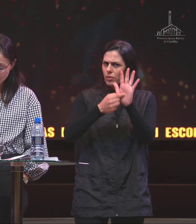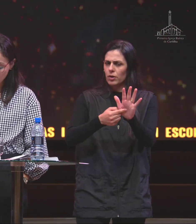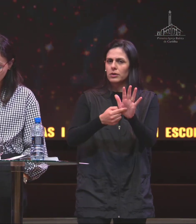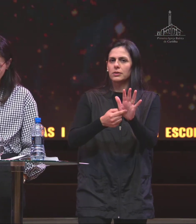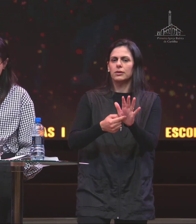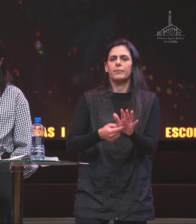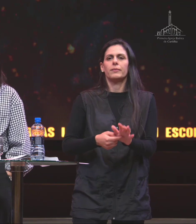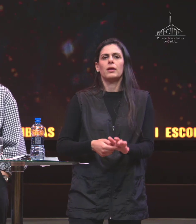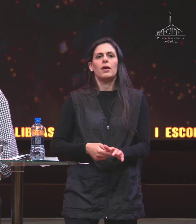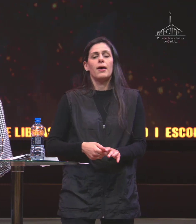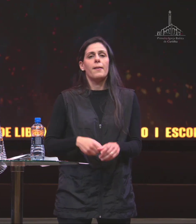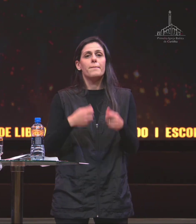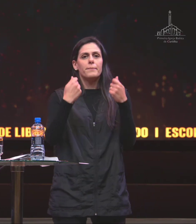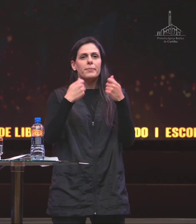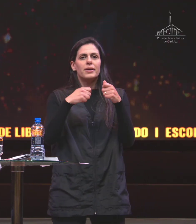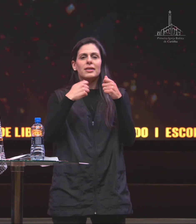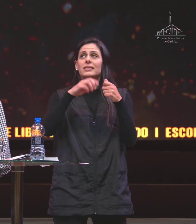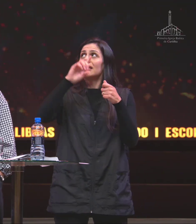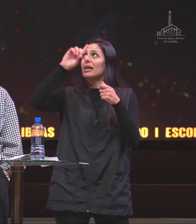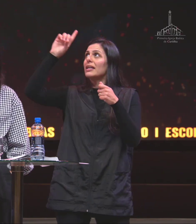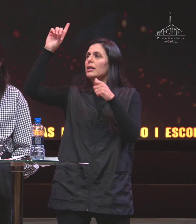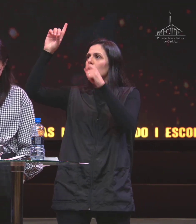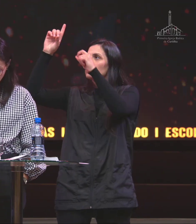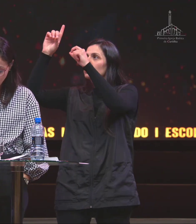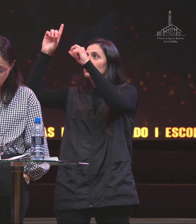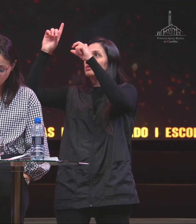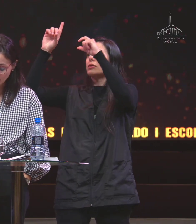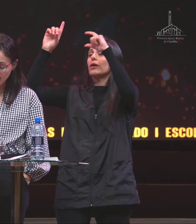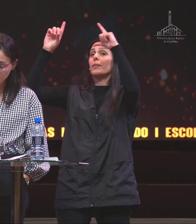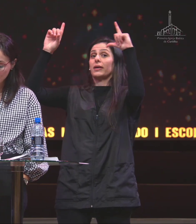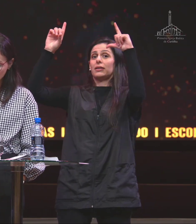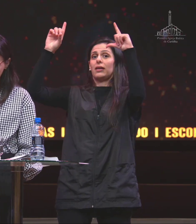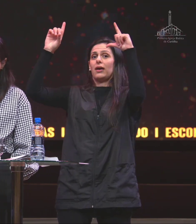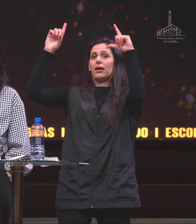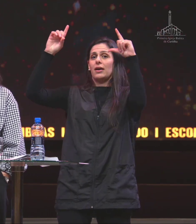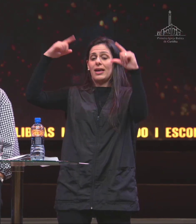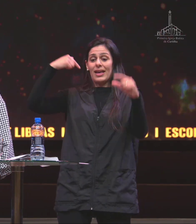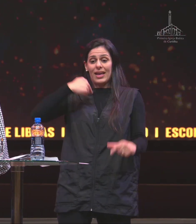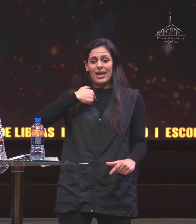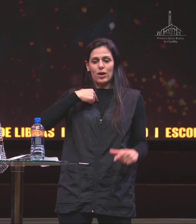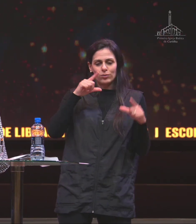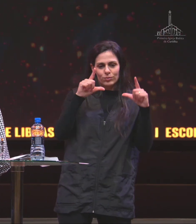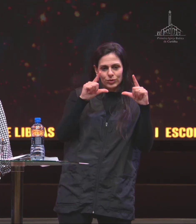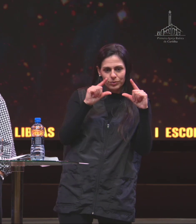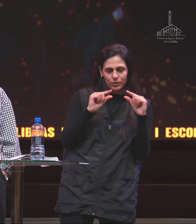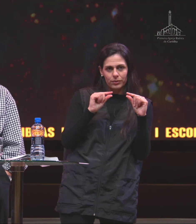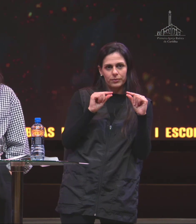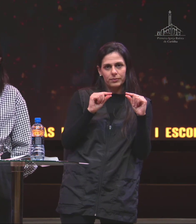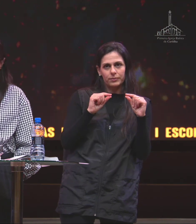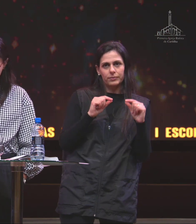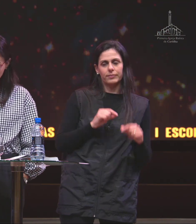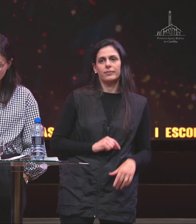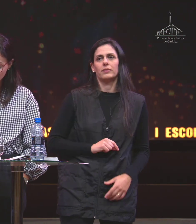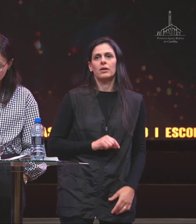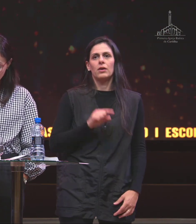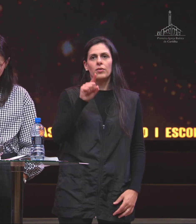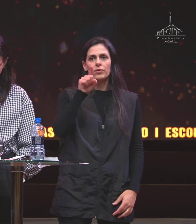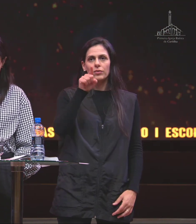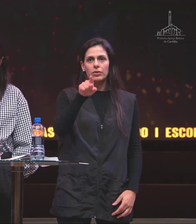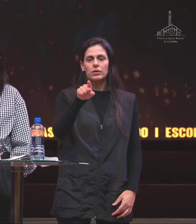Como que fala? Já até esqueci o que eu queria fazer. Vou ser professora de universidade, porque eu achava o máximo. Gente, nada contra,